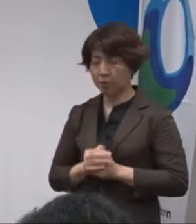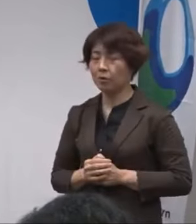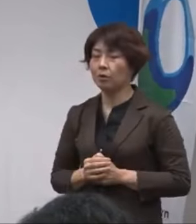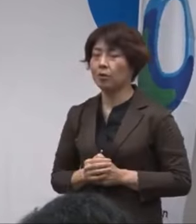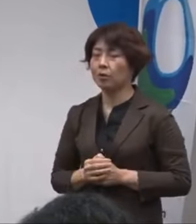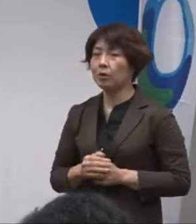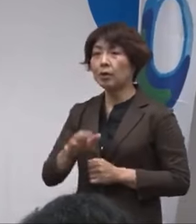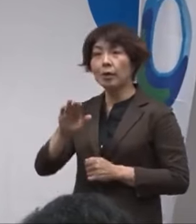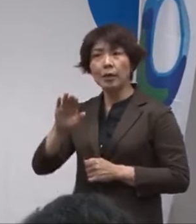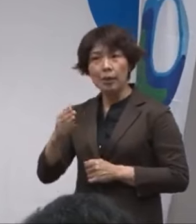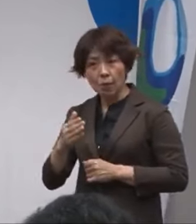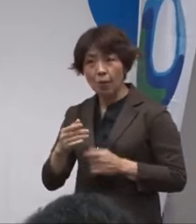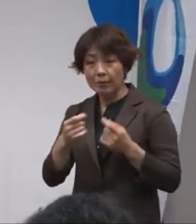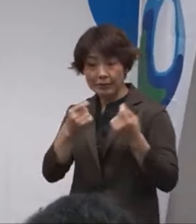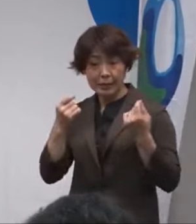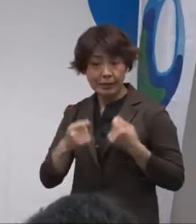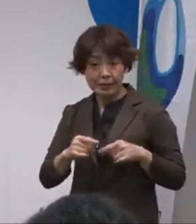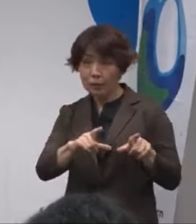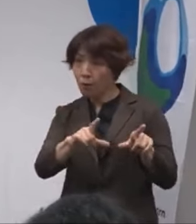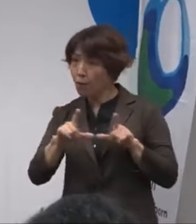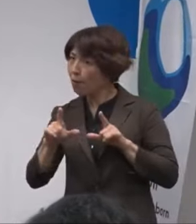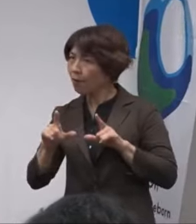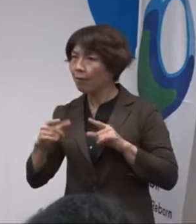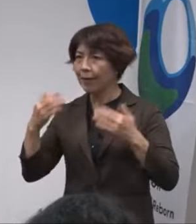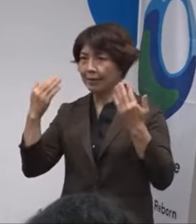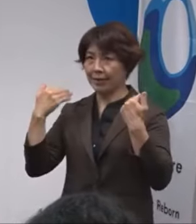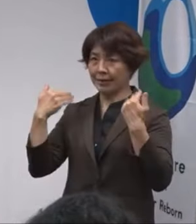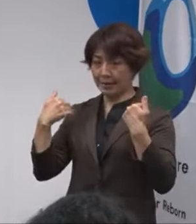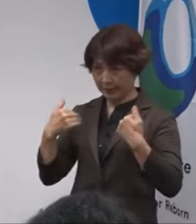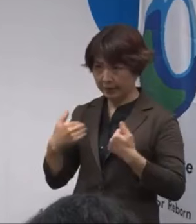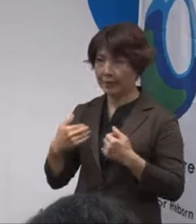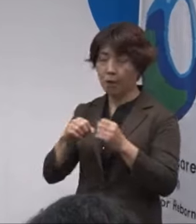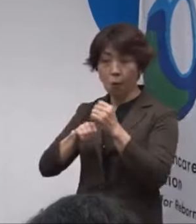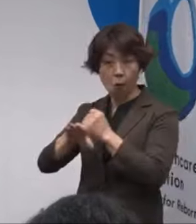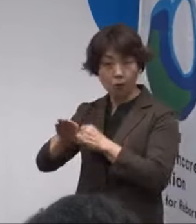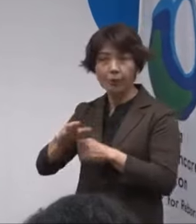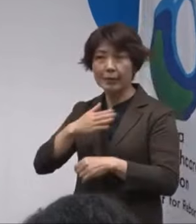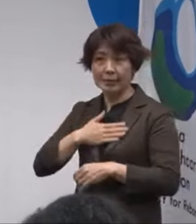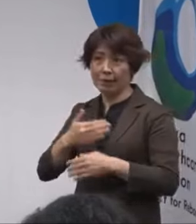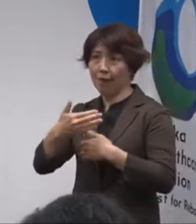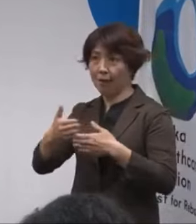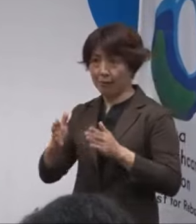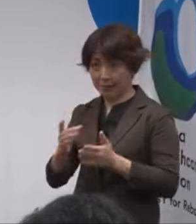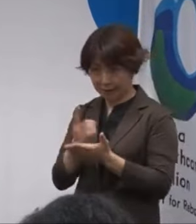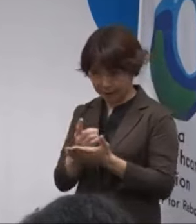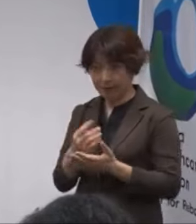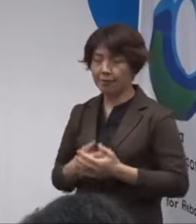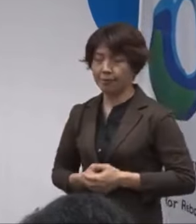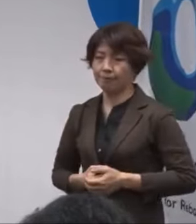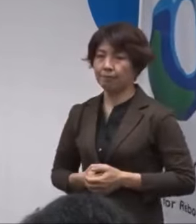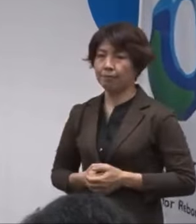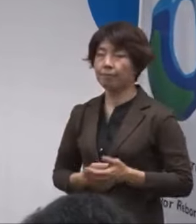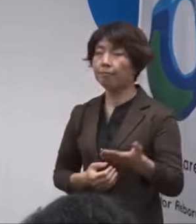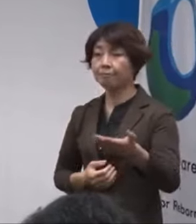協会から正式に話は聞いていないというのが現状、報道で聞いている限りということです。 ありがとうございます。